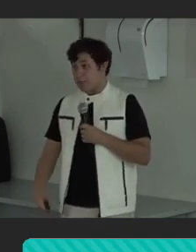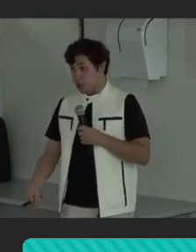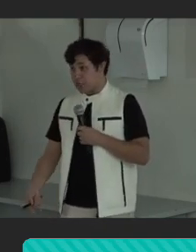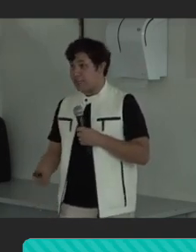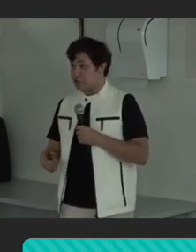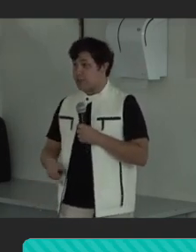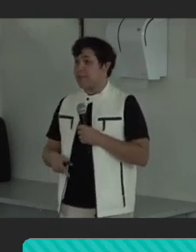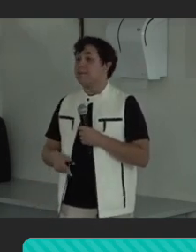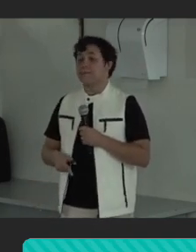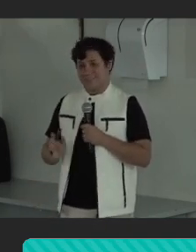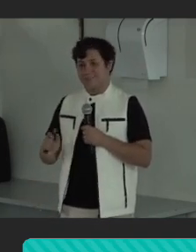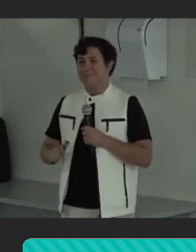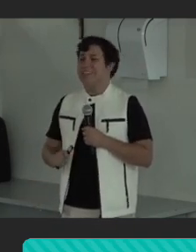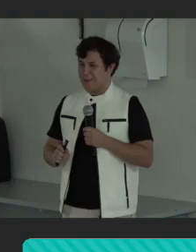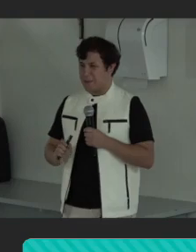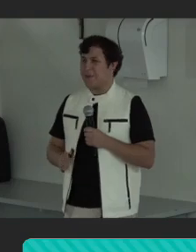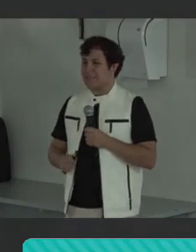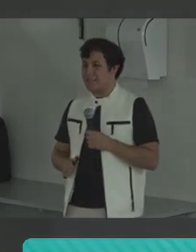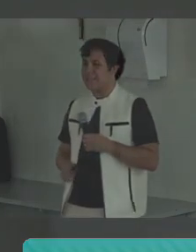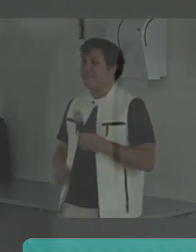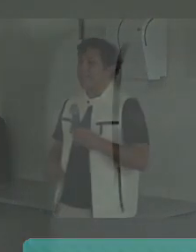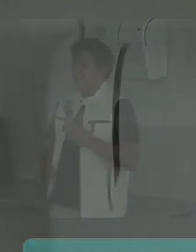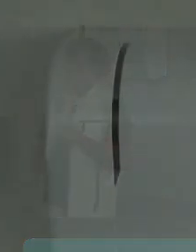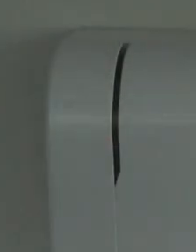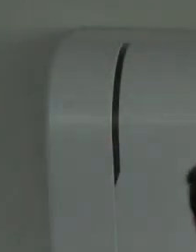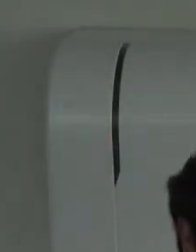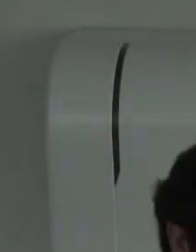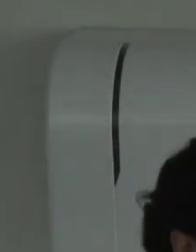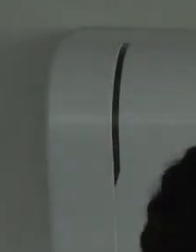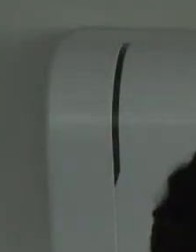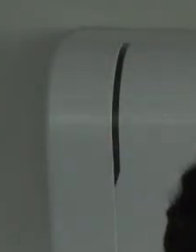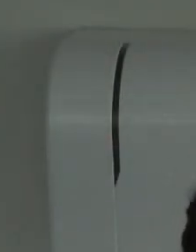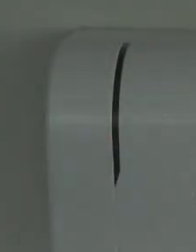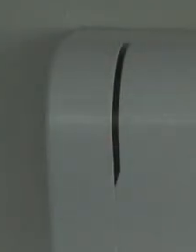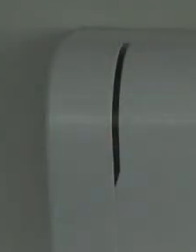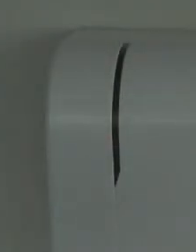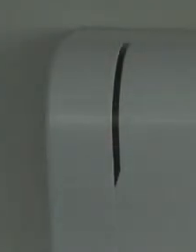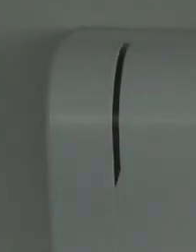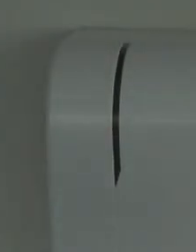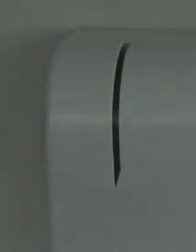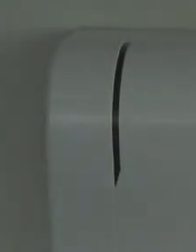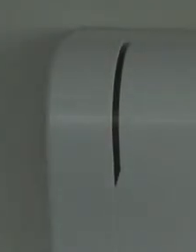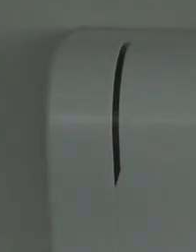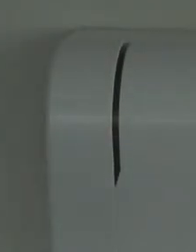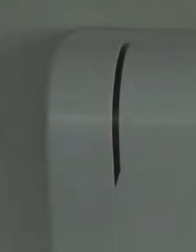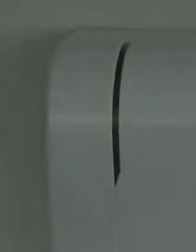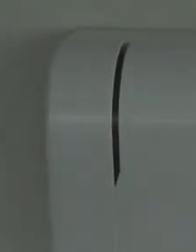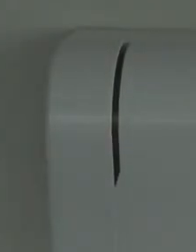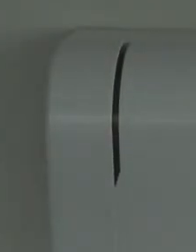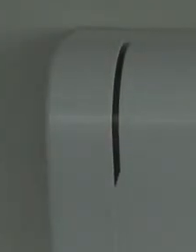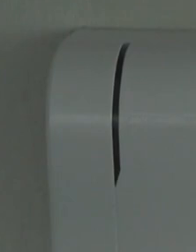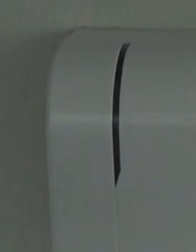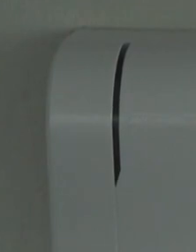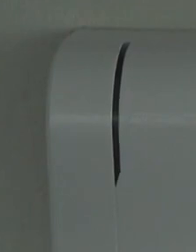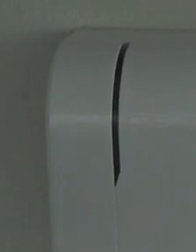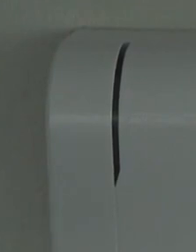lonche que torta, ¿no? También pasa. ¿Ok? No es lo mismo decir ocupar que necesitar. También pasa en lengua de señas.